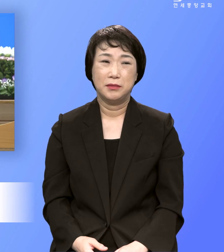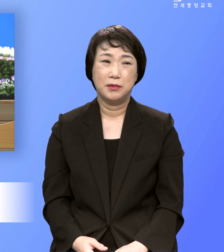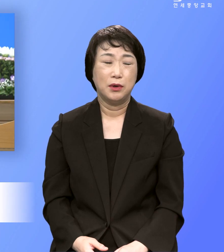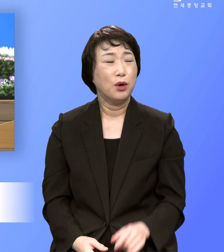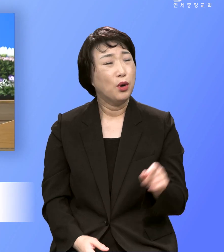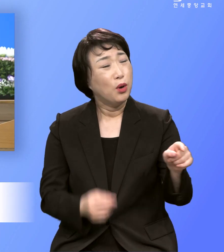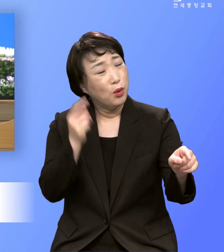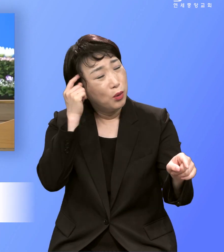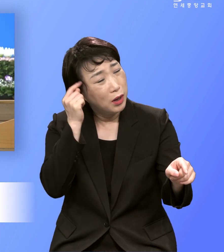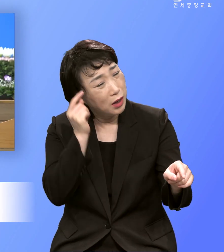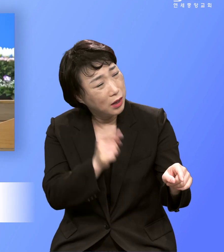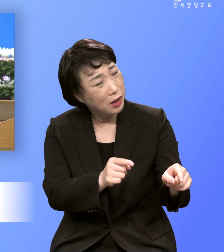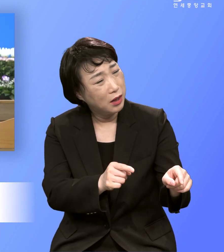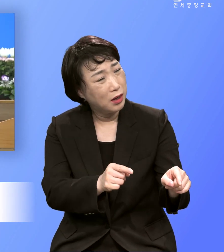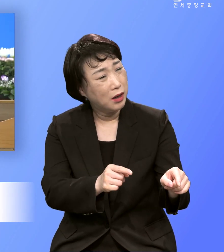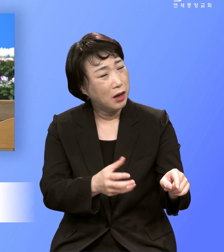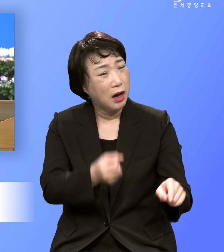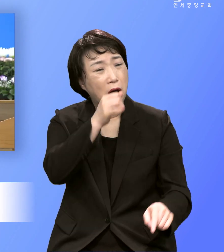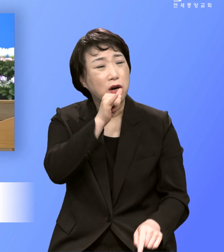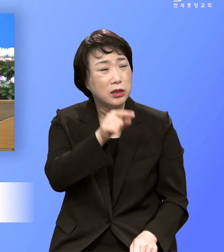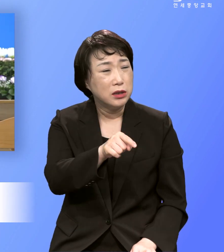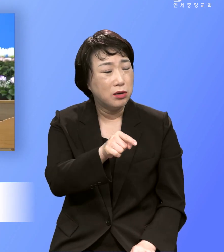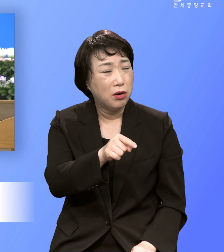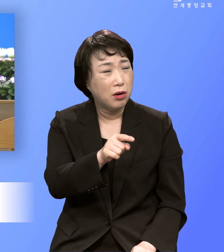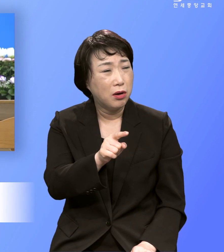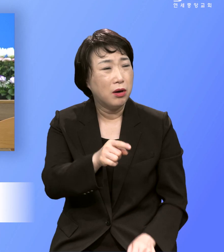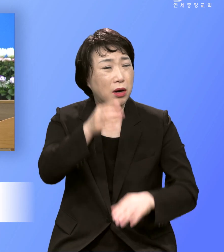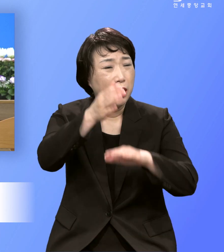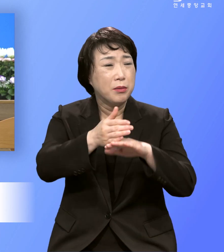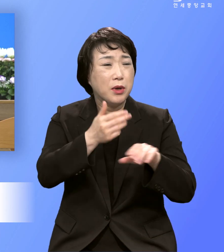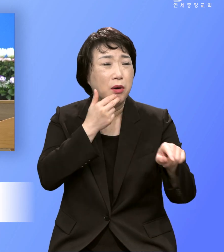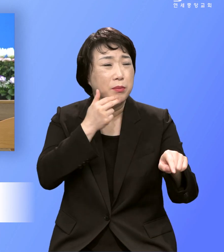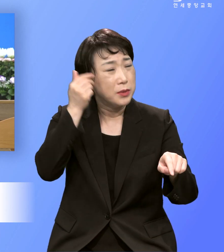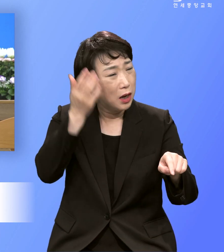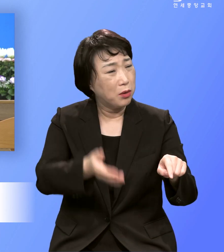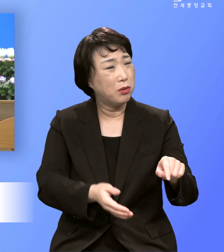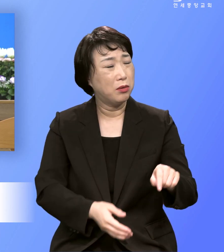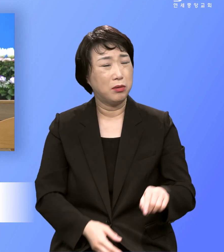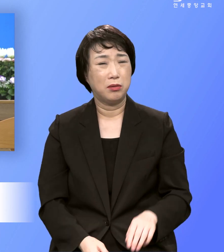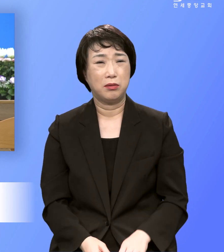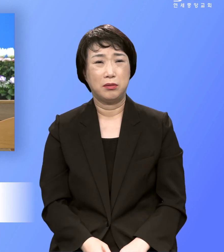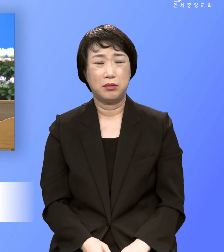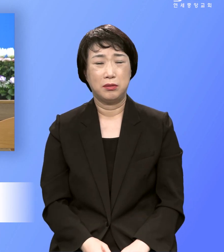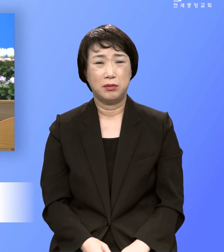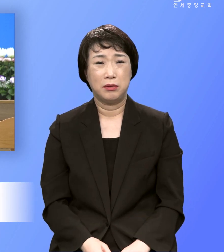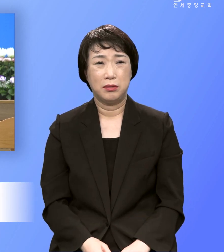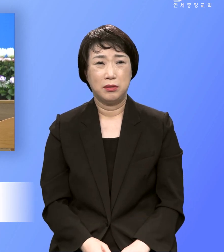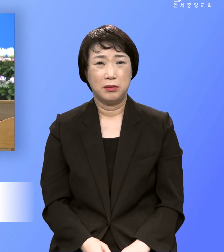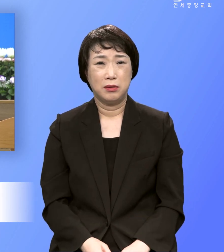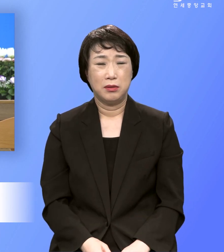너는 왜 가지고 있는 것에 대해서 감사할 줄 모르냐?